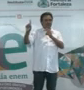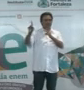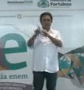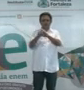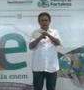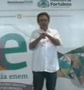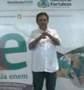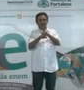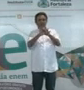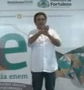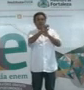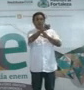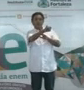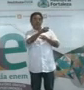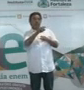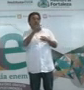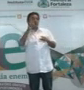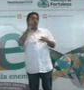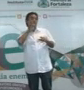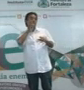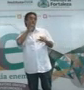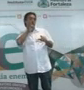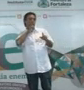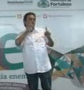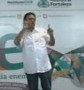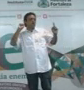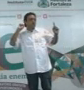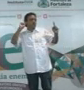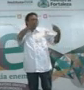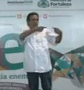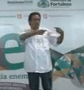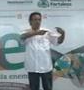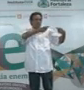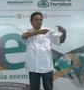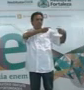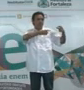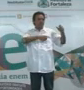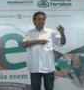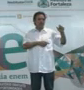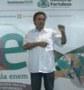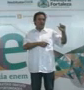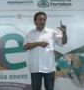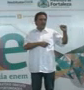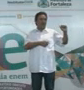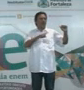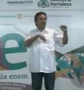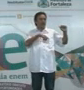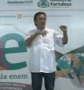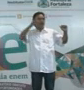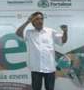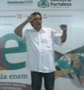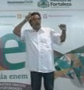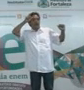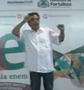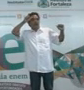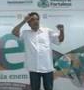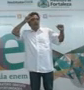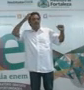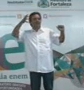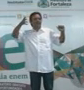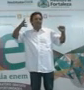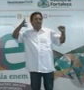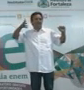Deus, com Allah, o americano é Satã. Na visão, claro, muçulmana. Certo? Fiz até a barba para nessa aula, porque o pessoal me